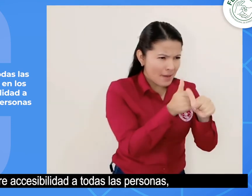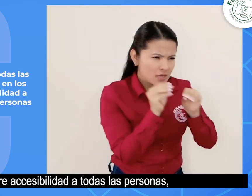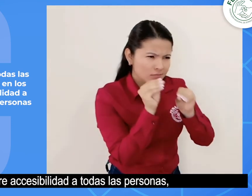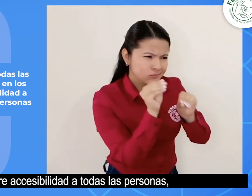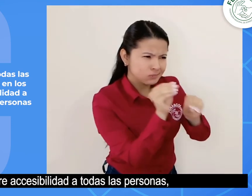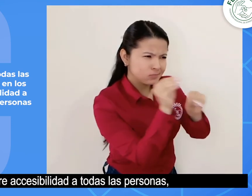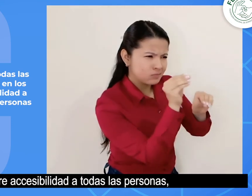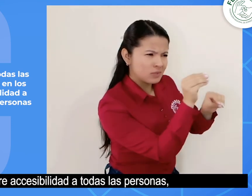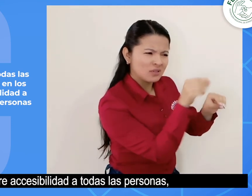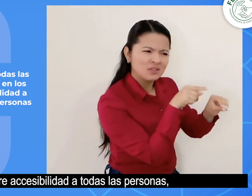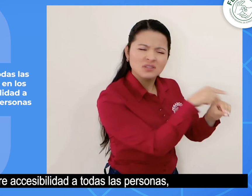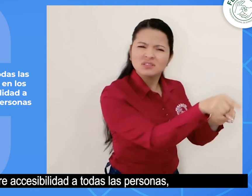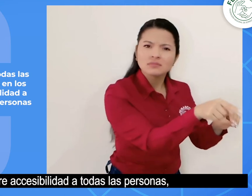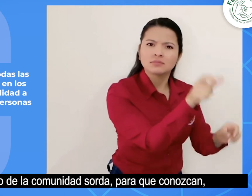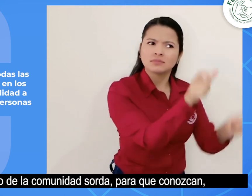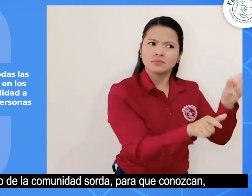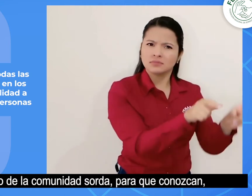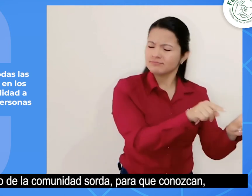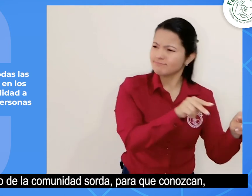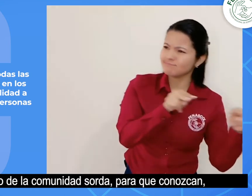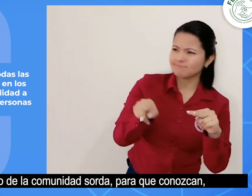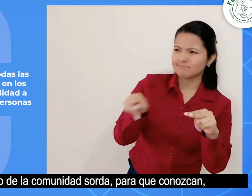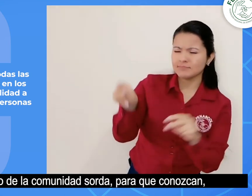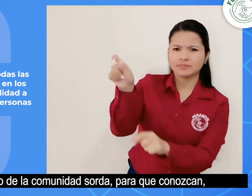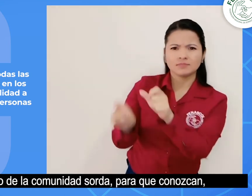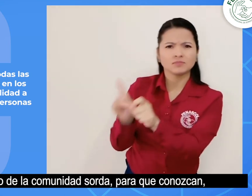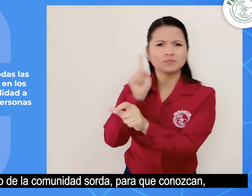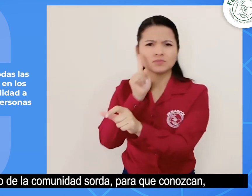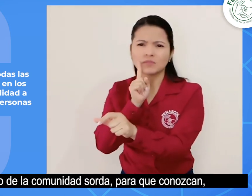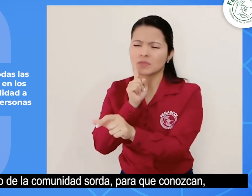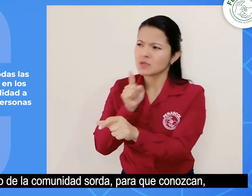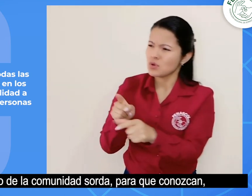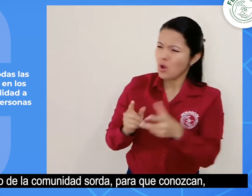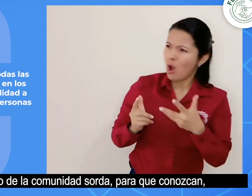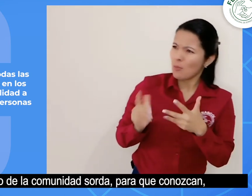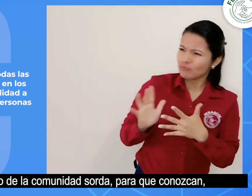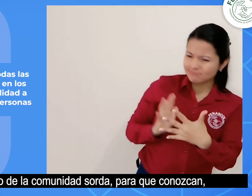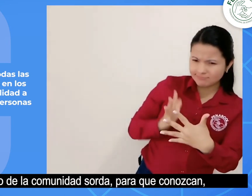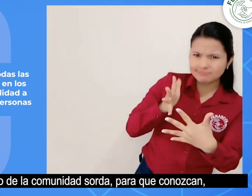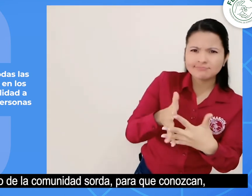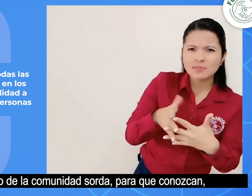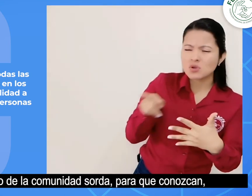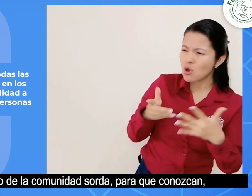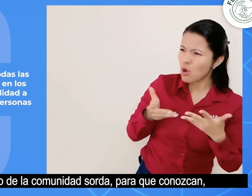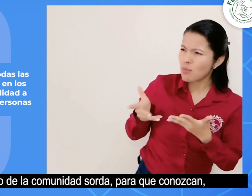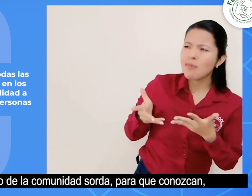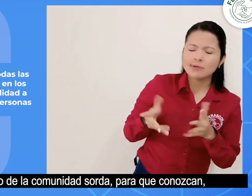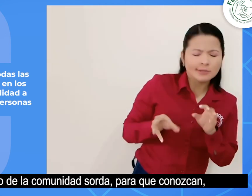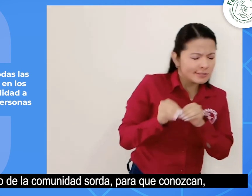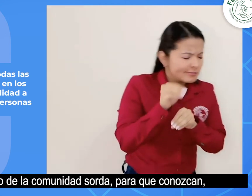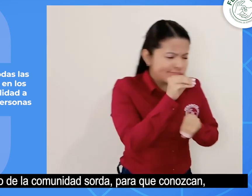todas las personas. En este caso, de la comunidad sorda. Para que conozcan,